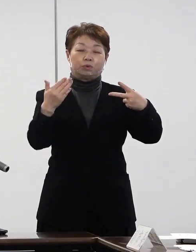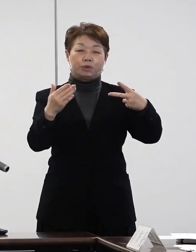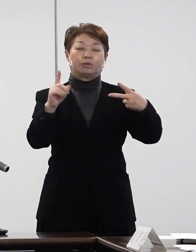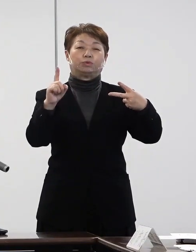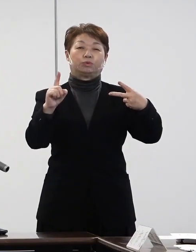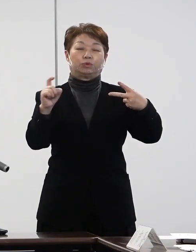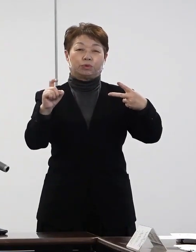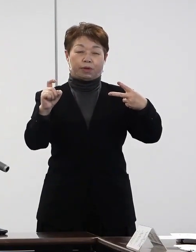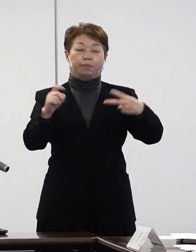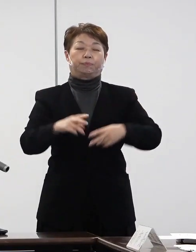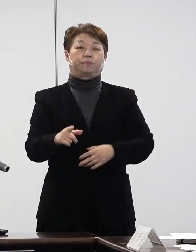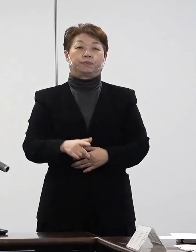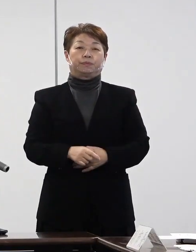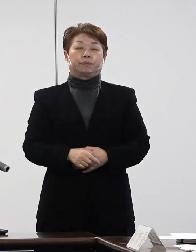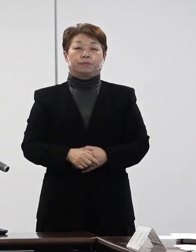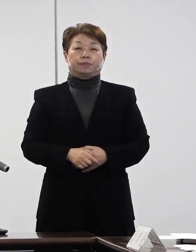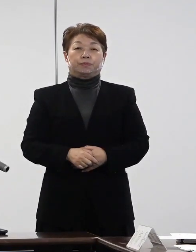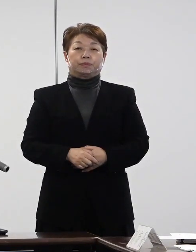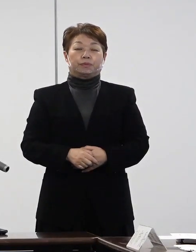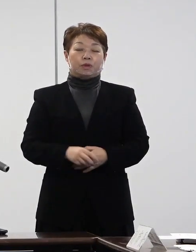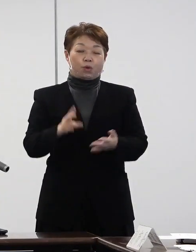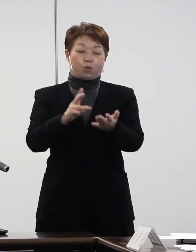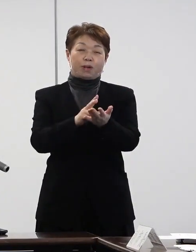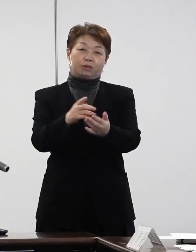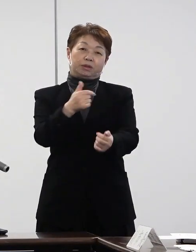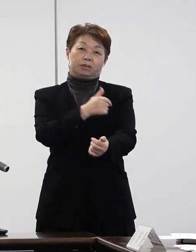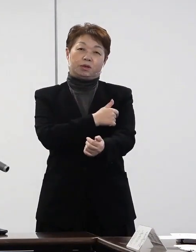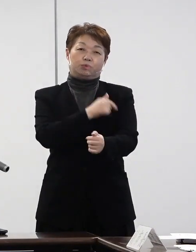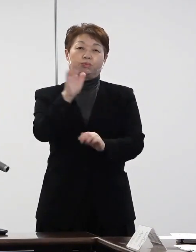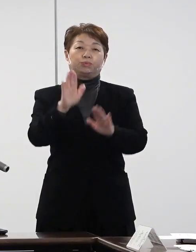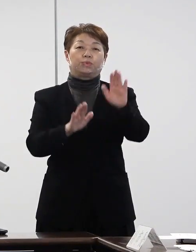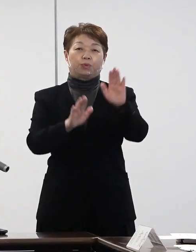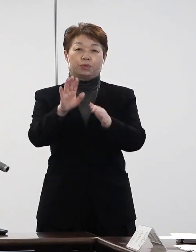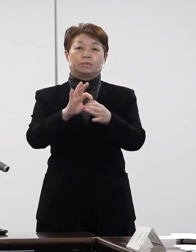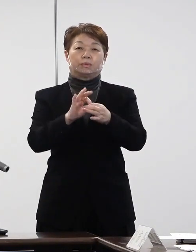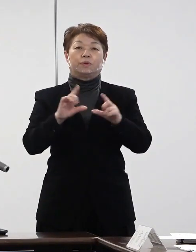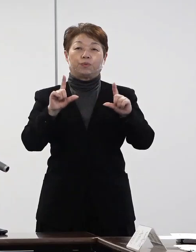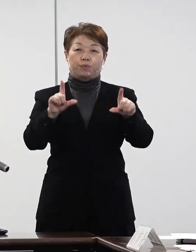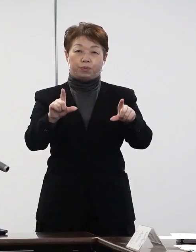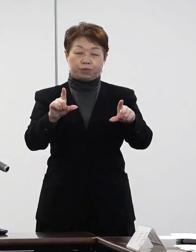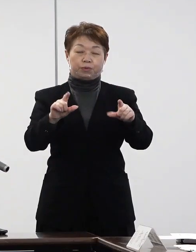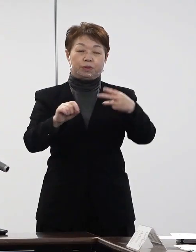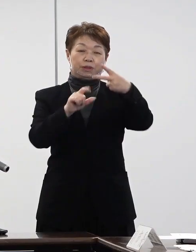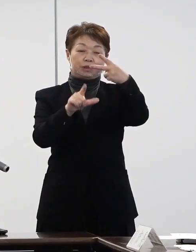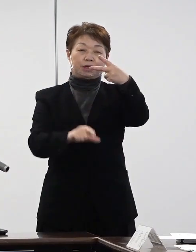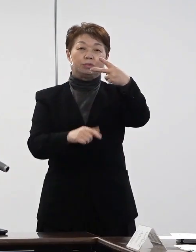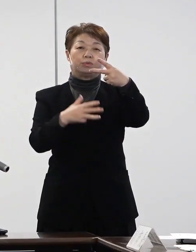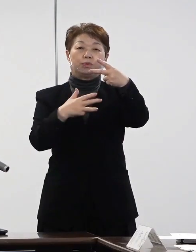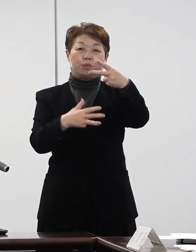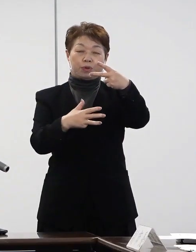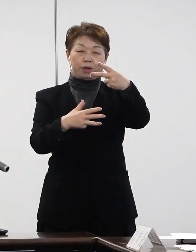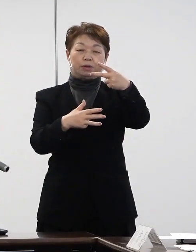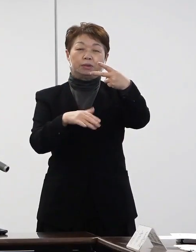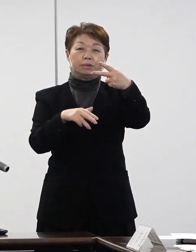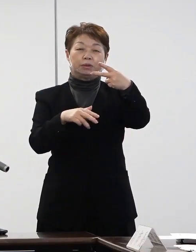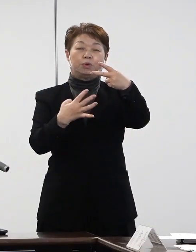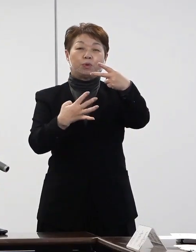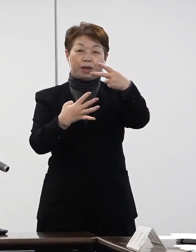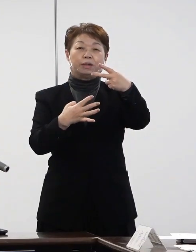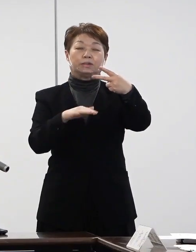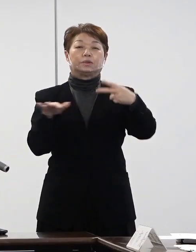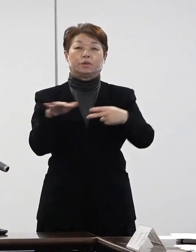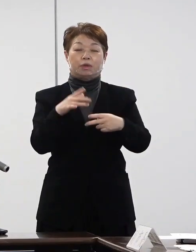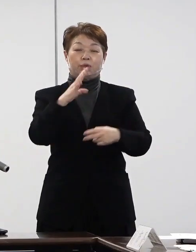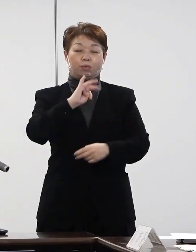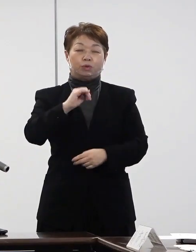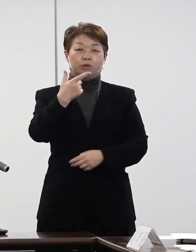23912件です。続きましてワクチン接種状況でございますが、2月4日時点で65歳以上の